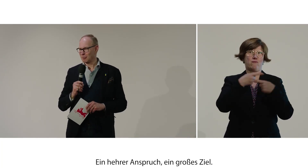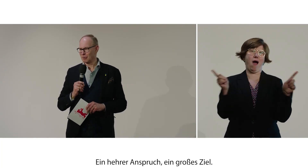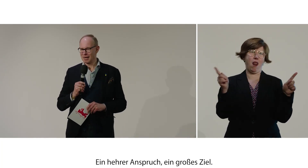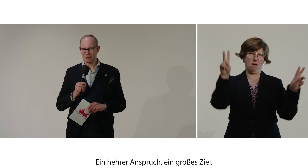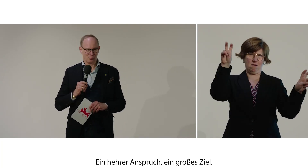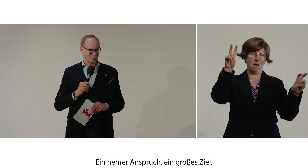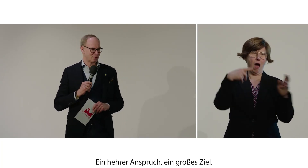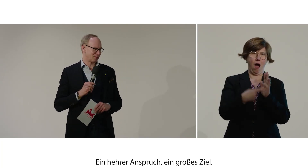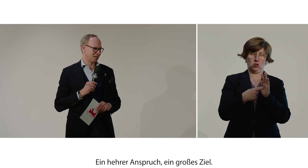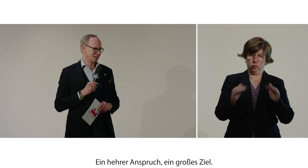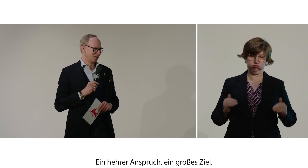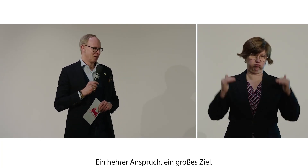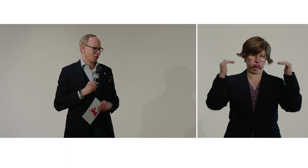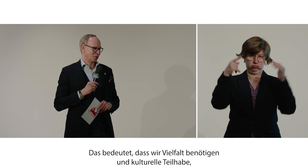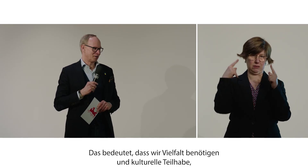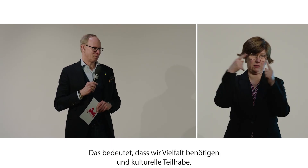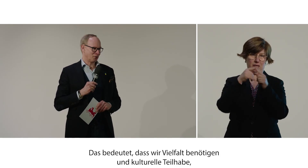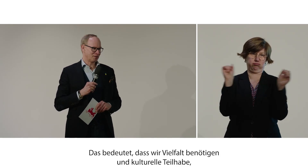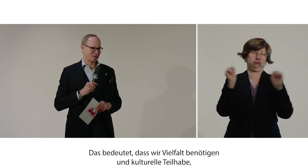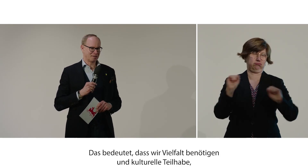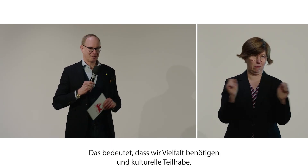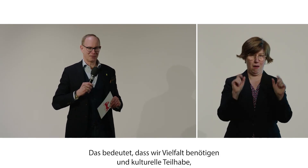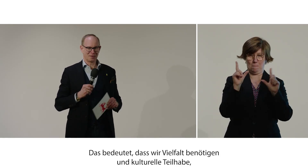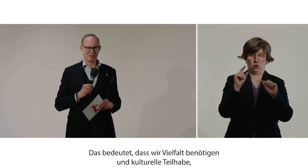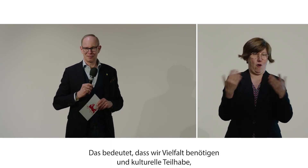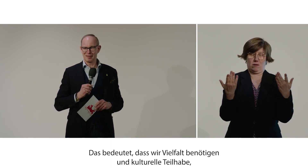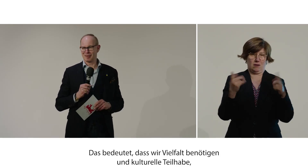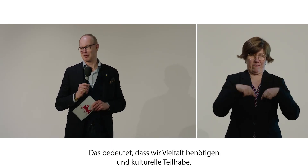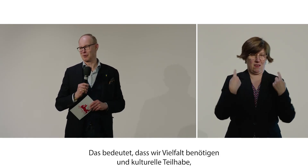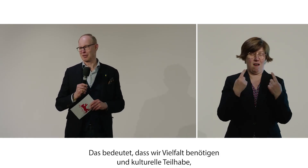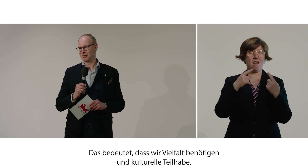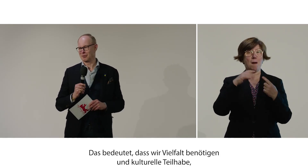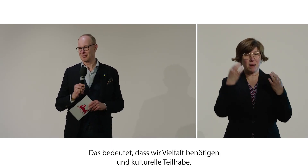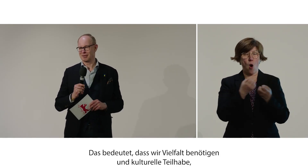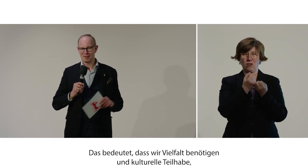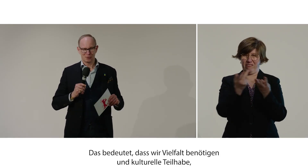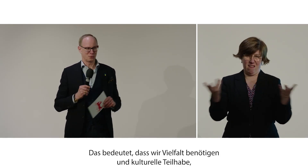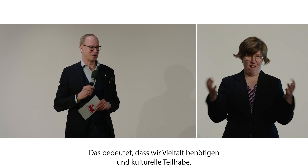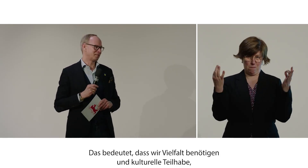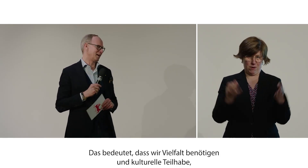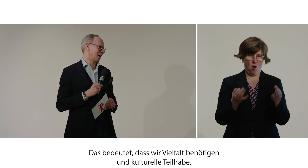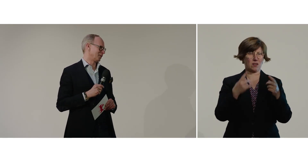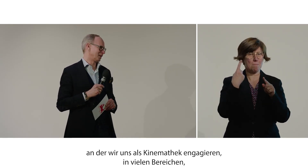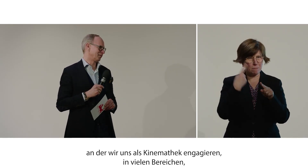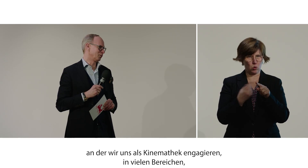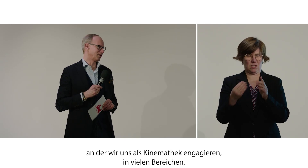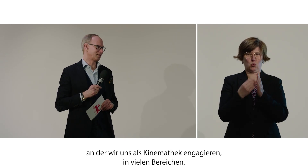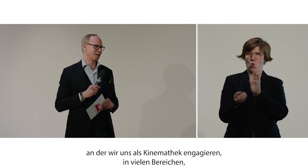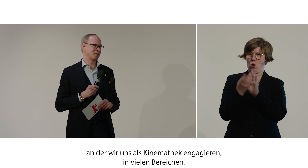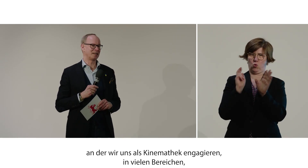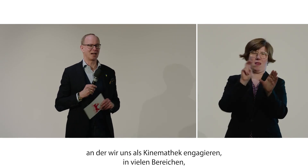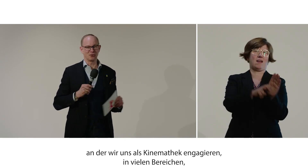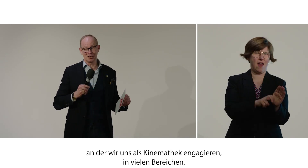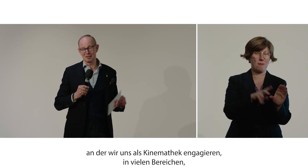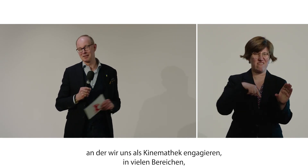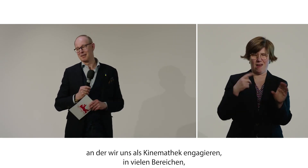Anspruch, ein großes Ziel. Und das bedeutet, dass wir Vielfalt benötigen und kulturelle Teilhabe, an der wir uns als